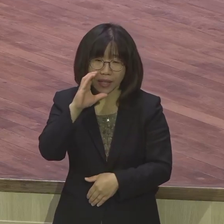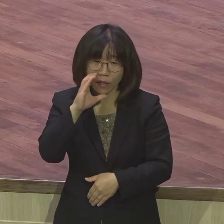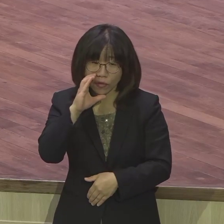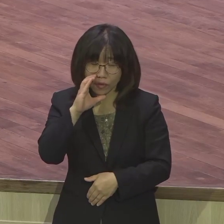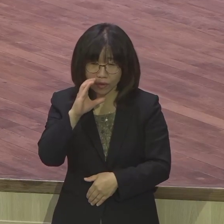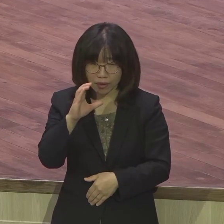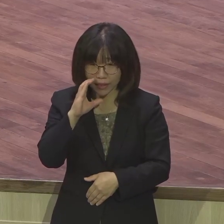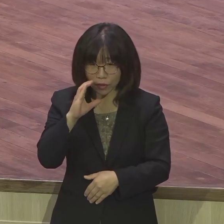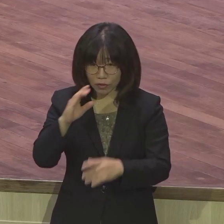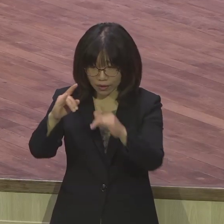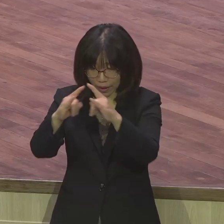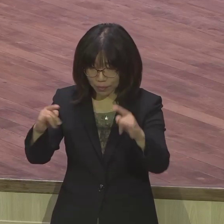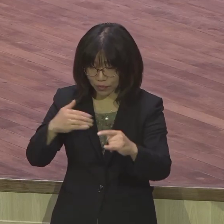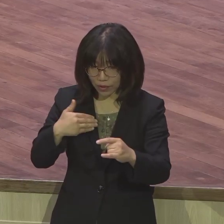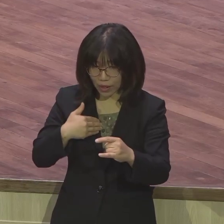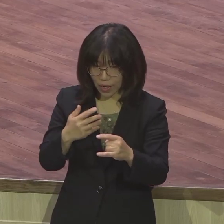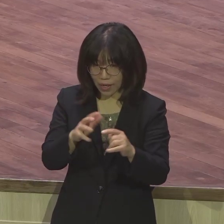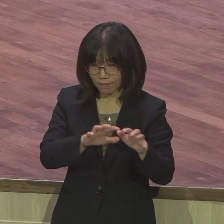태국에 이제 우리 캠프 갔잖아요.